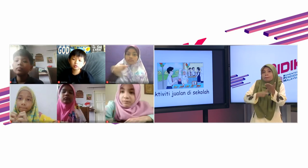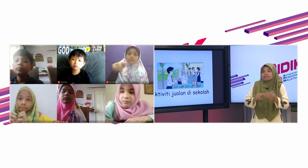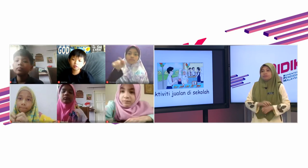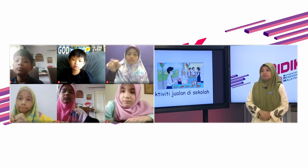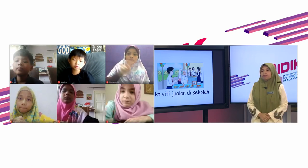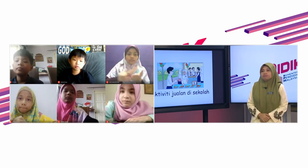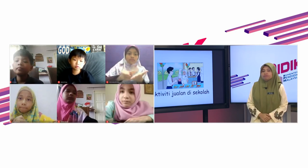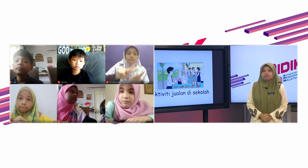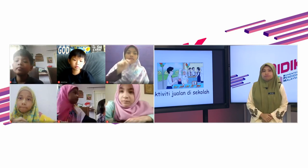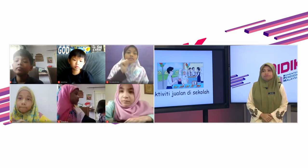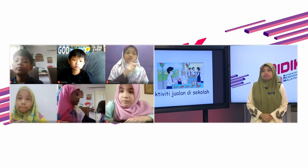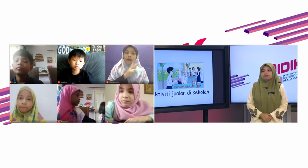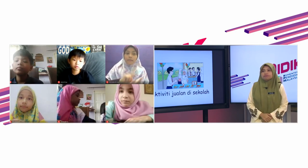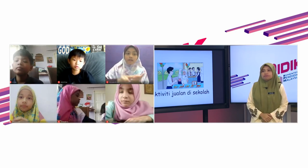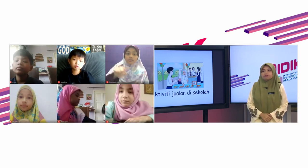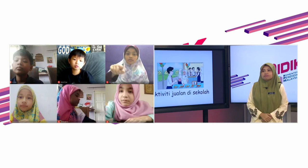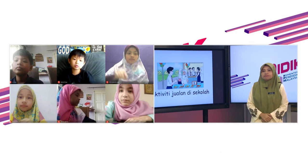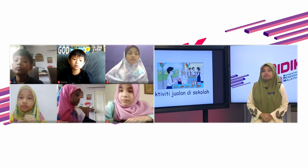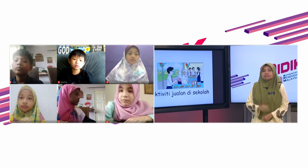Nampak apa?